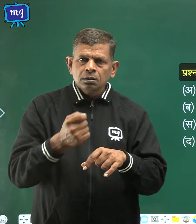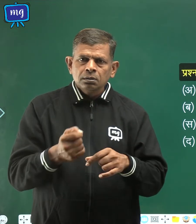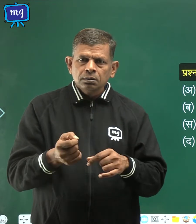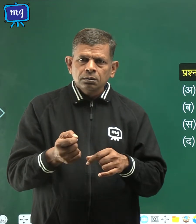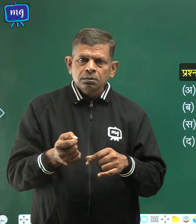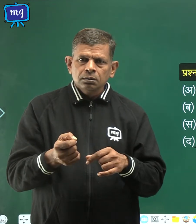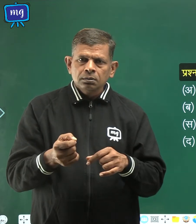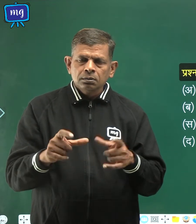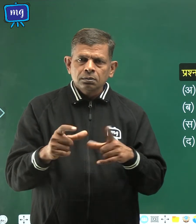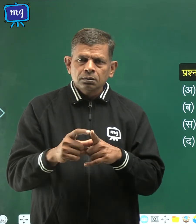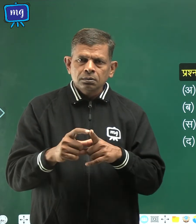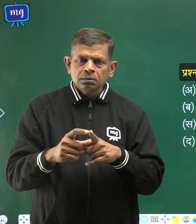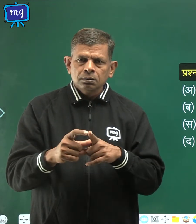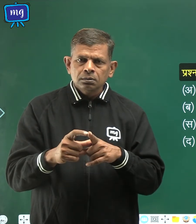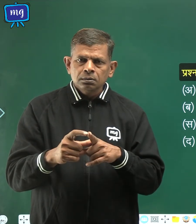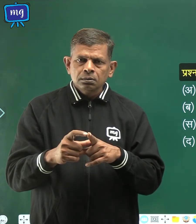द